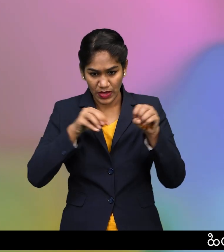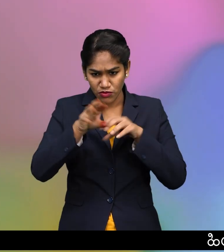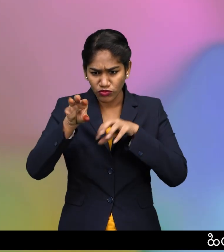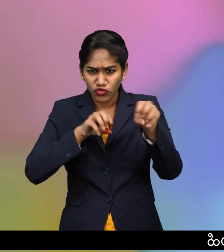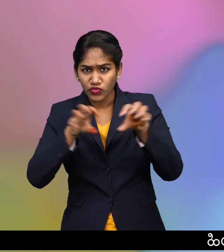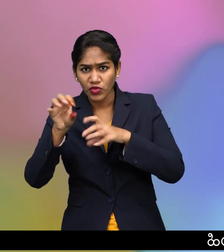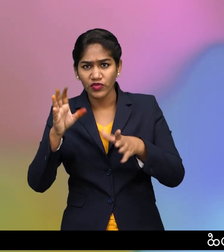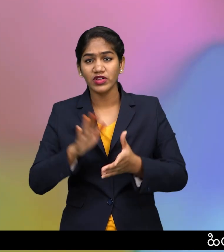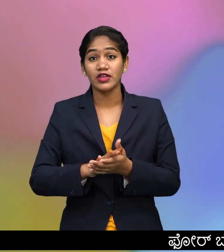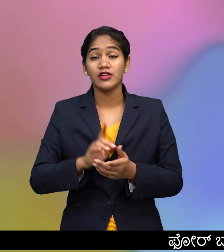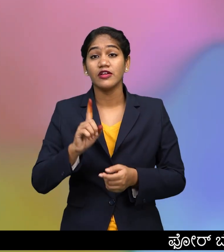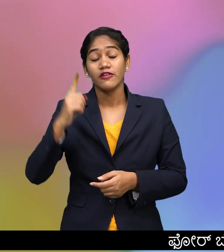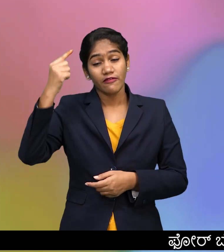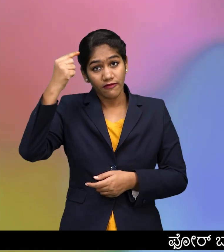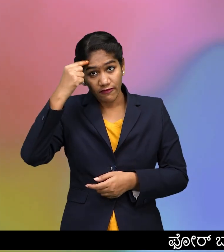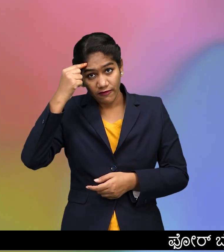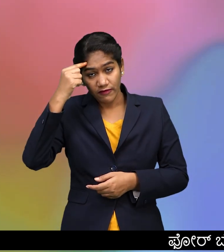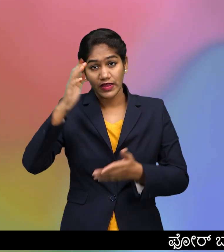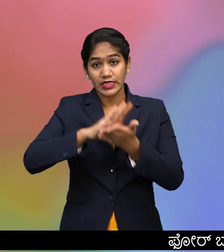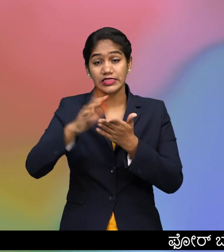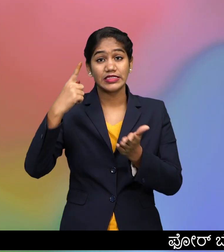ಹೈಂಡ್ ಬ್ರೇನ್ನಿಂದ ಫೋರ್ ಬ್ರೇನ್ಗೆ ಚಲಿಸುತ್ತದೆ.